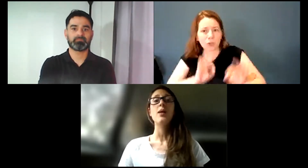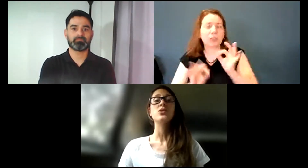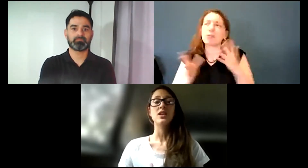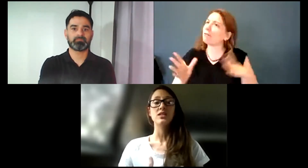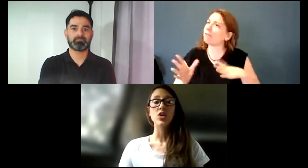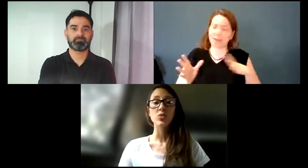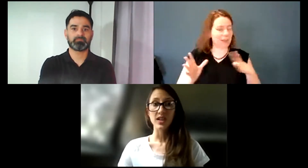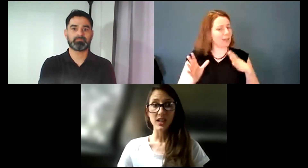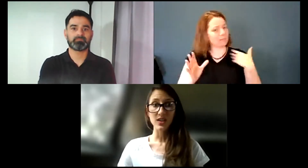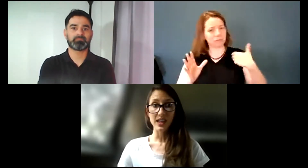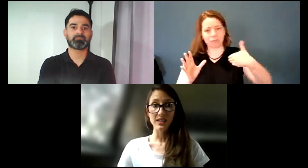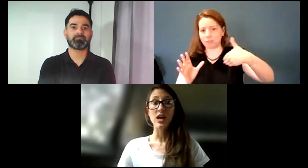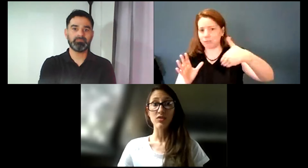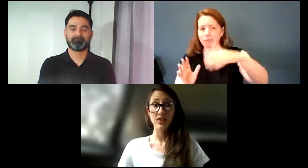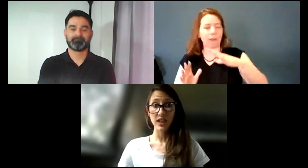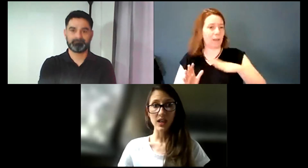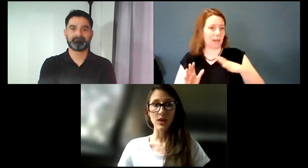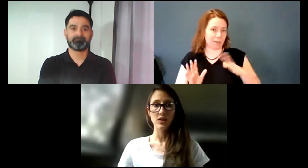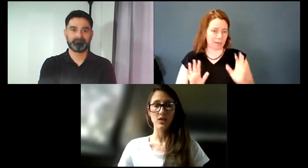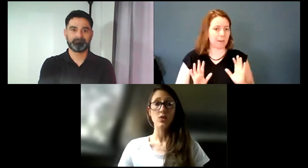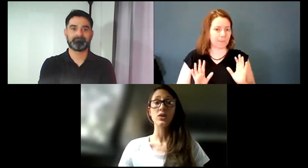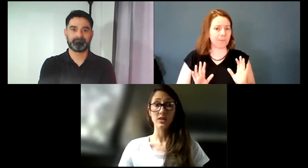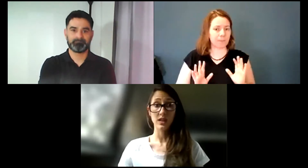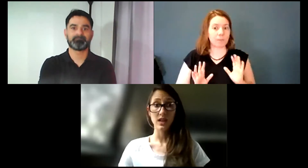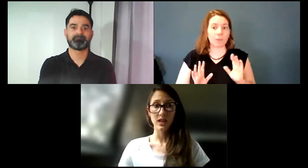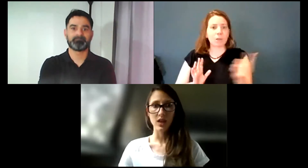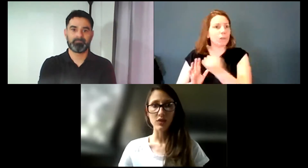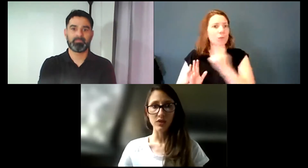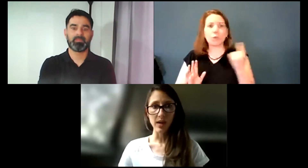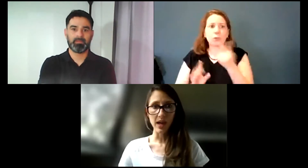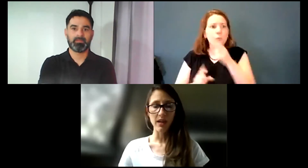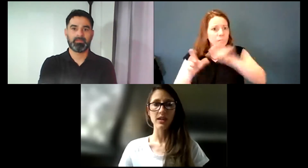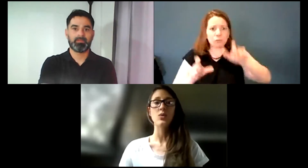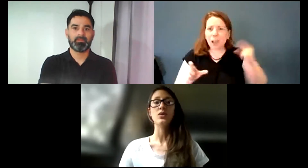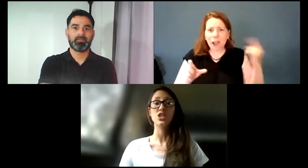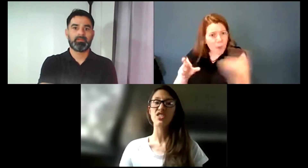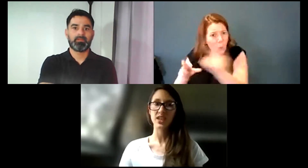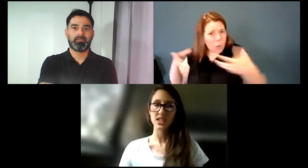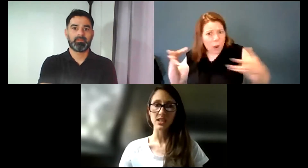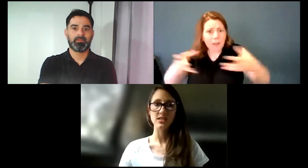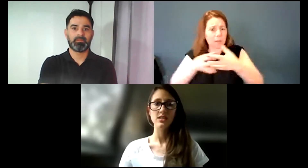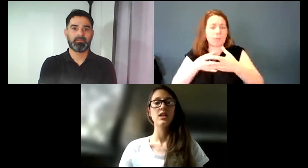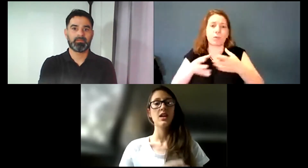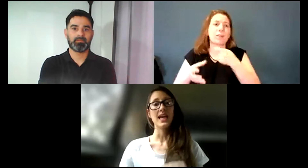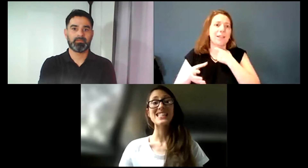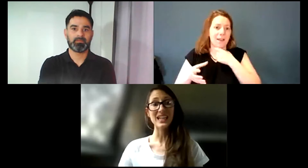vamos a estar comunicándoles la oferta cuando esté confirmada y cuando haya fechas